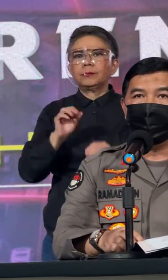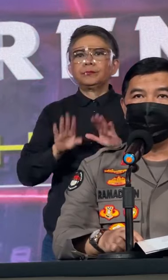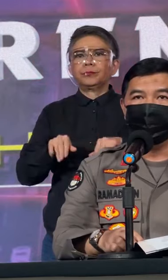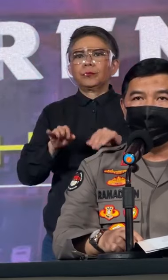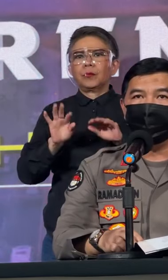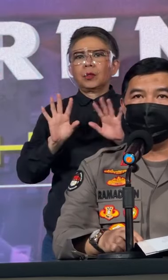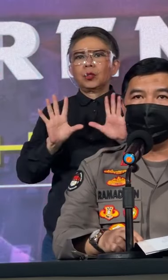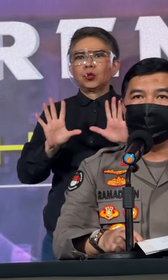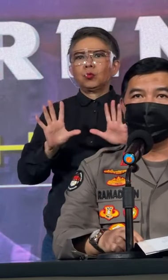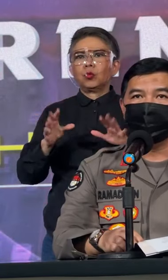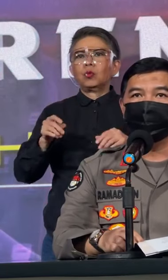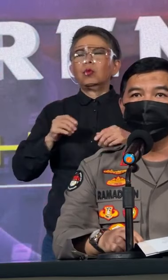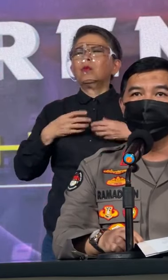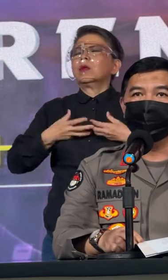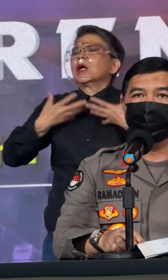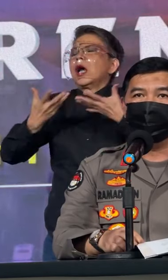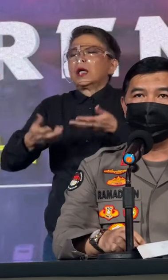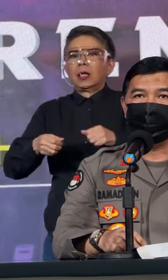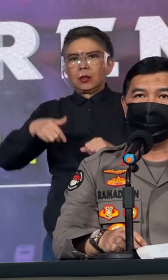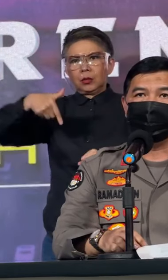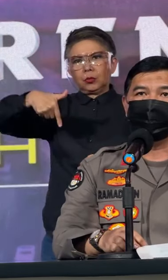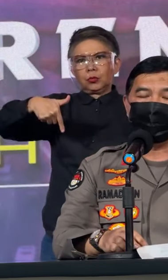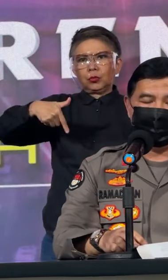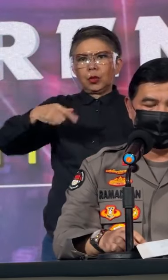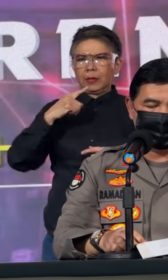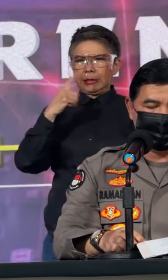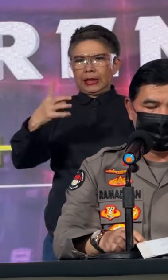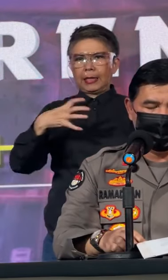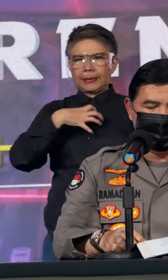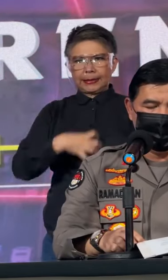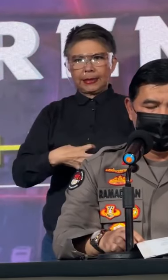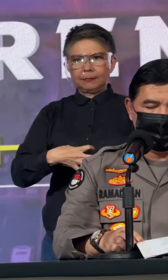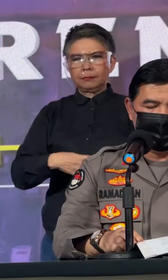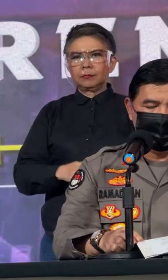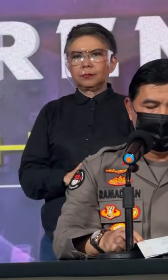10 pengaduan, dan 7 pernyataan sikap.